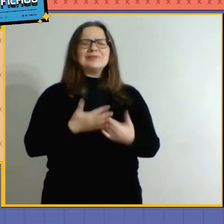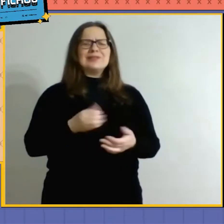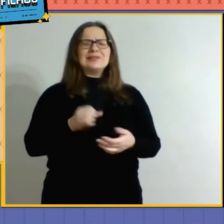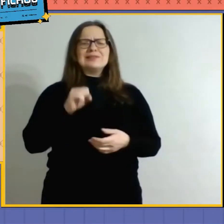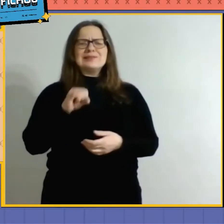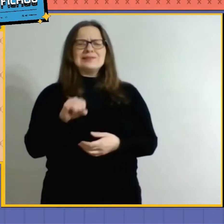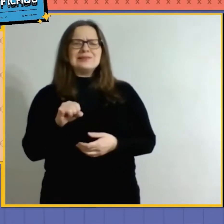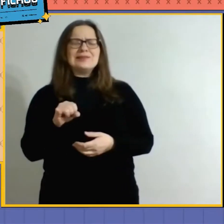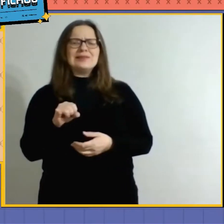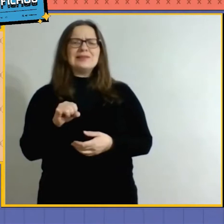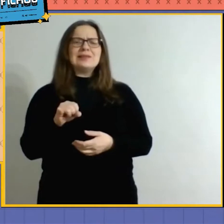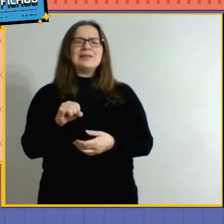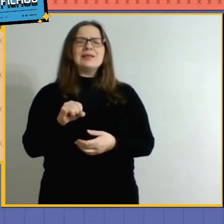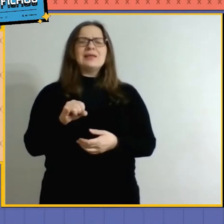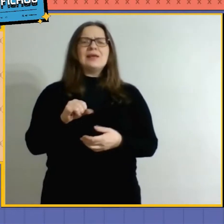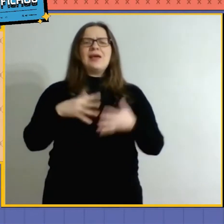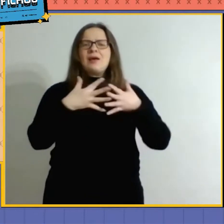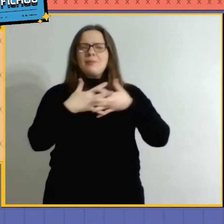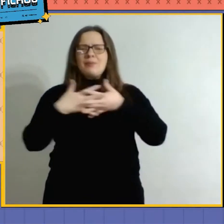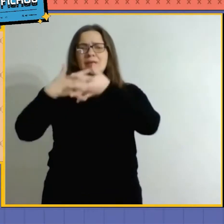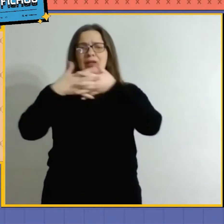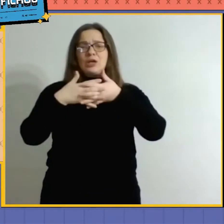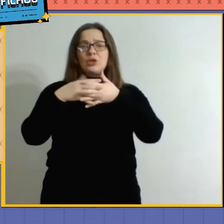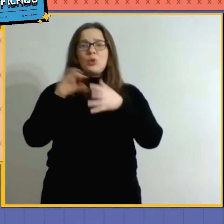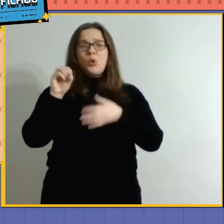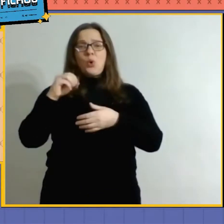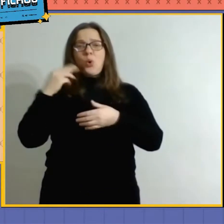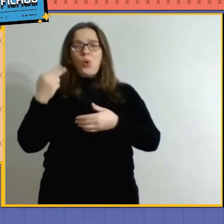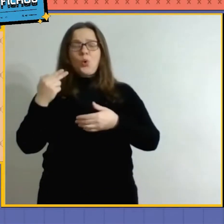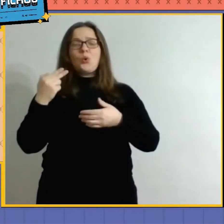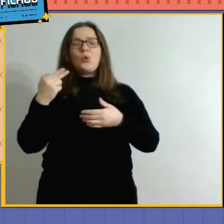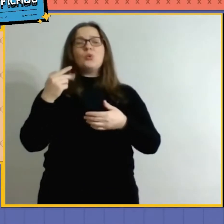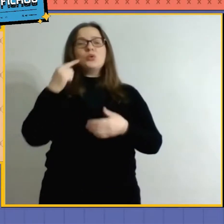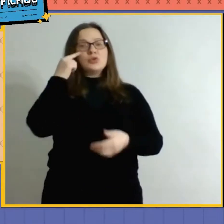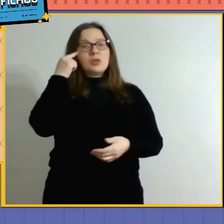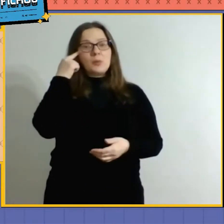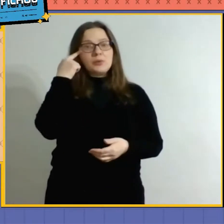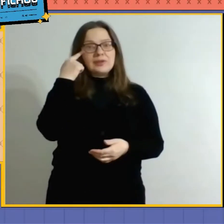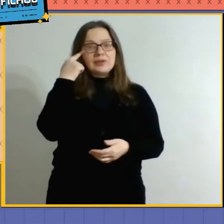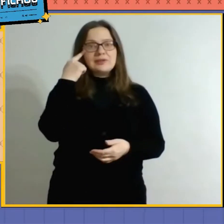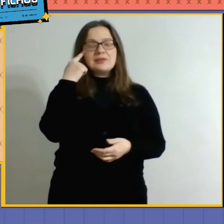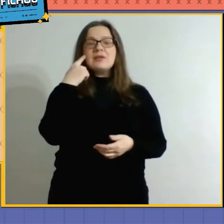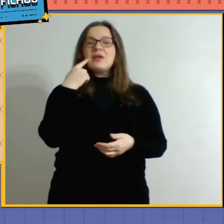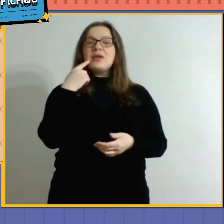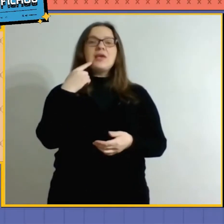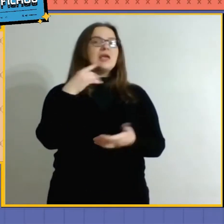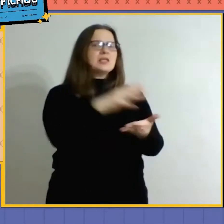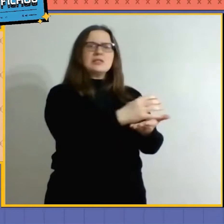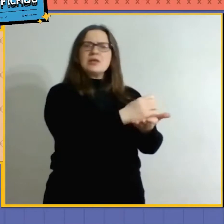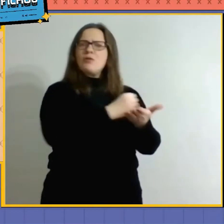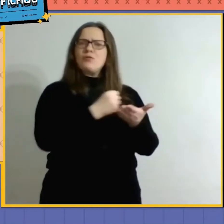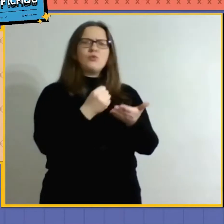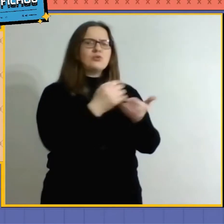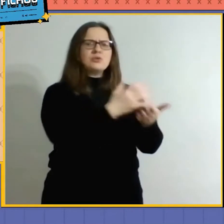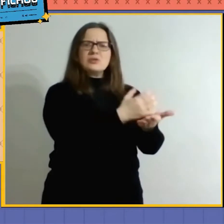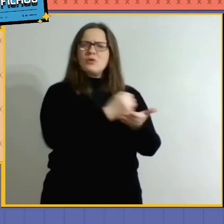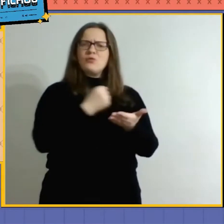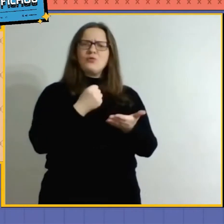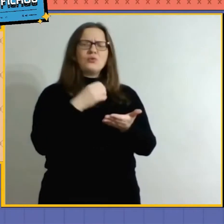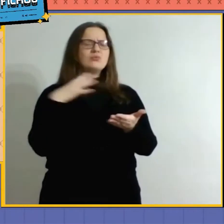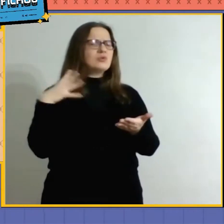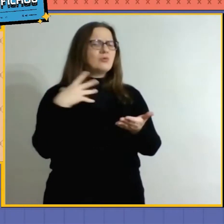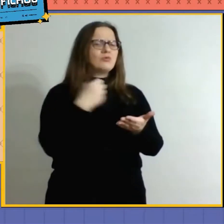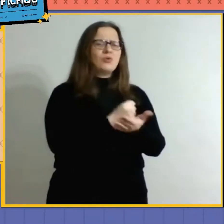japonês ele via que é um ser humano que Deus tinha criado para se então ele só vou quem Ele previu que precisava de ajuda